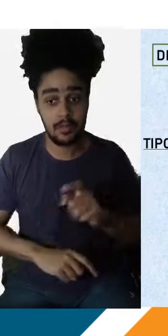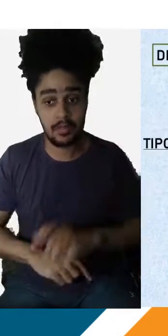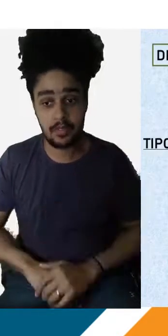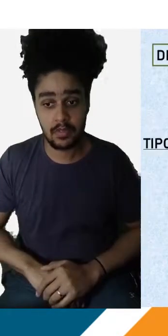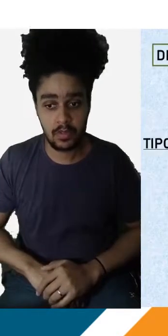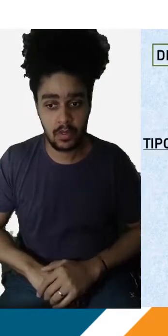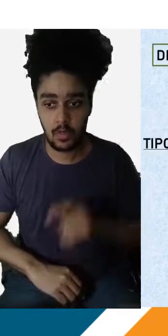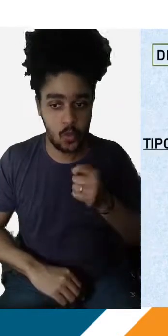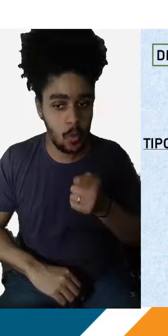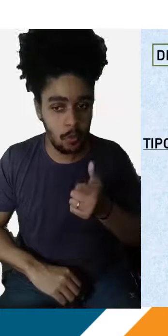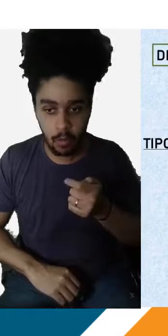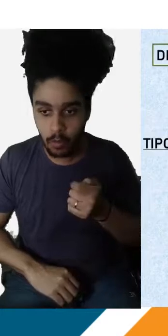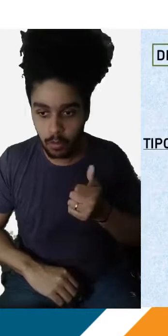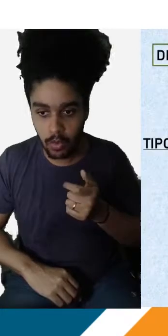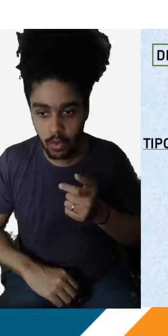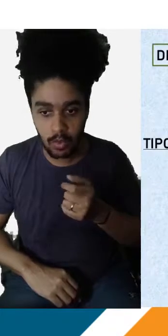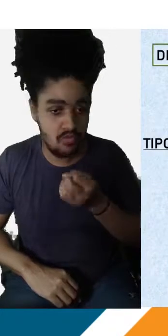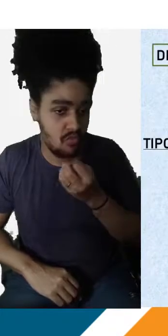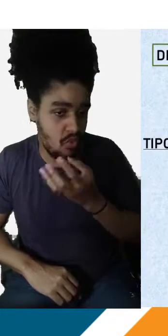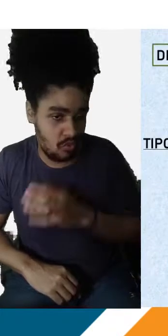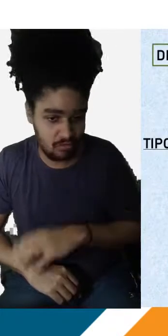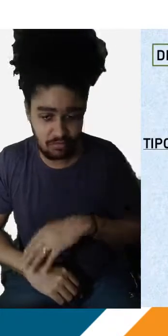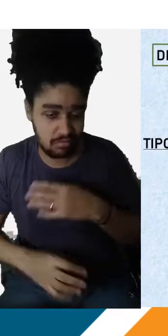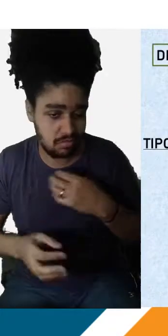ser pouco bom estar aí, né?